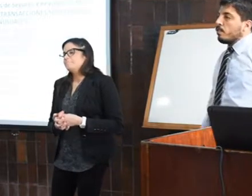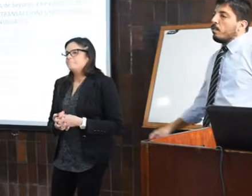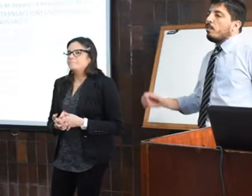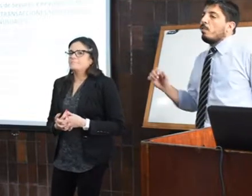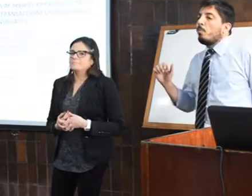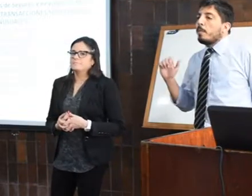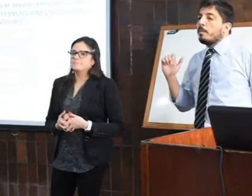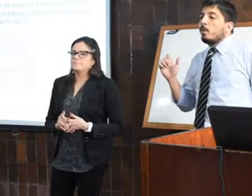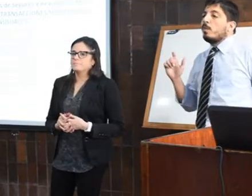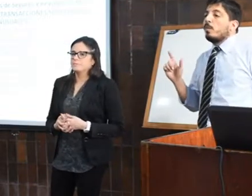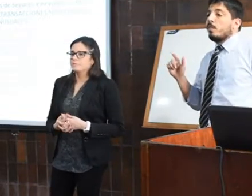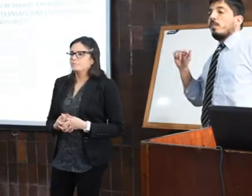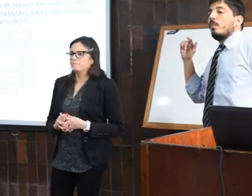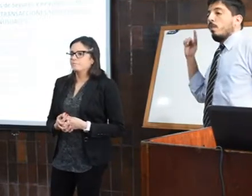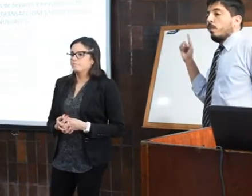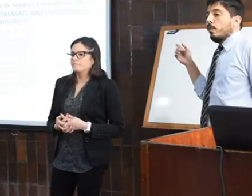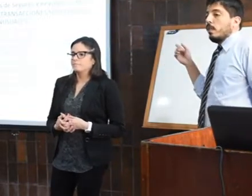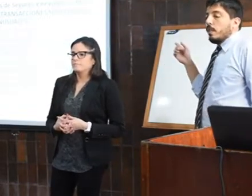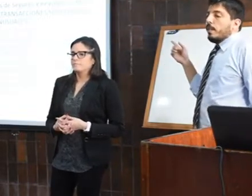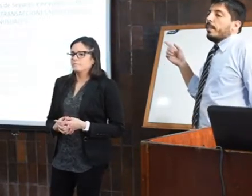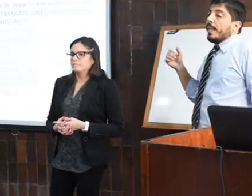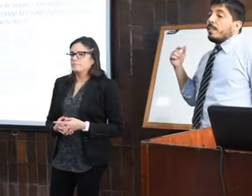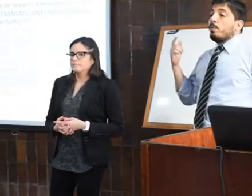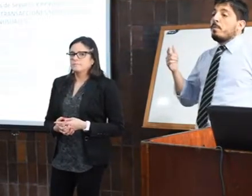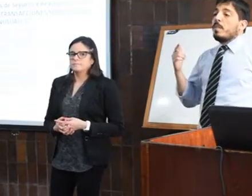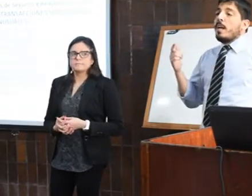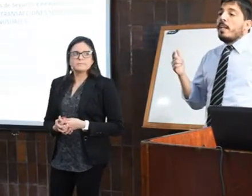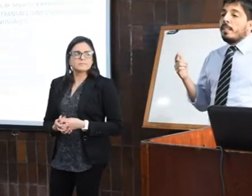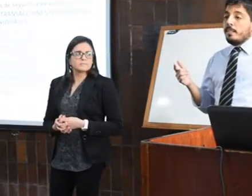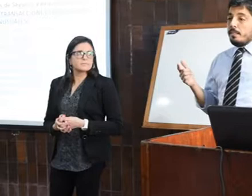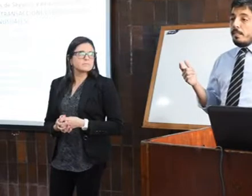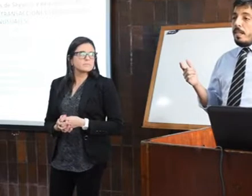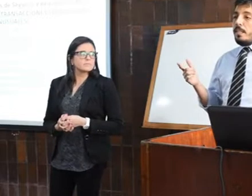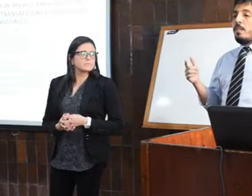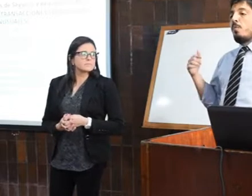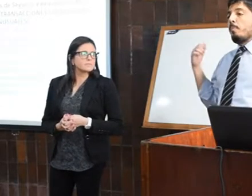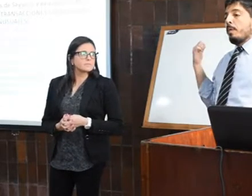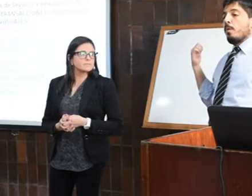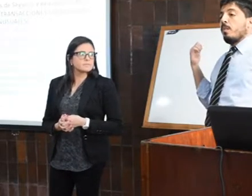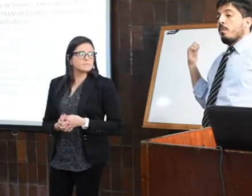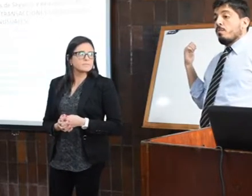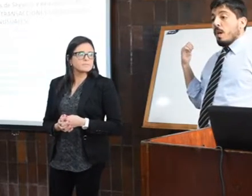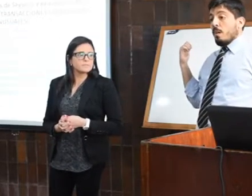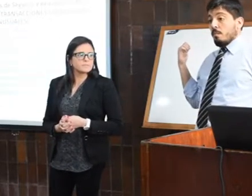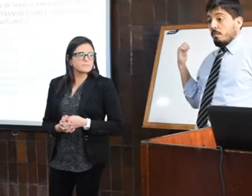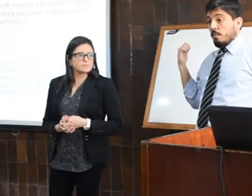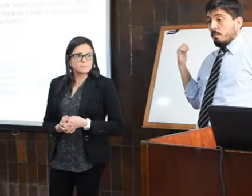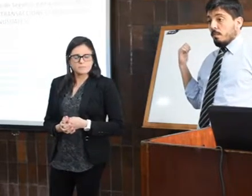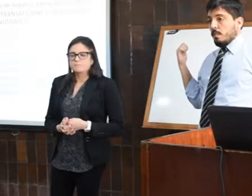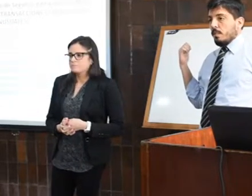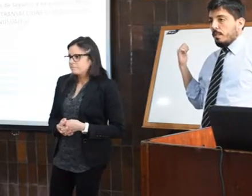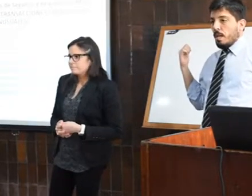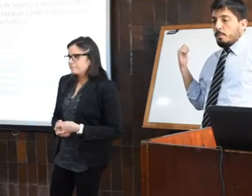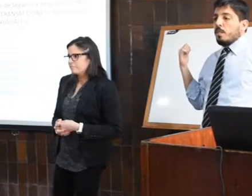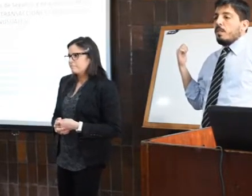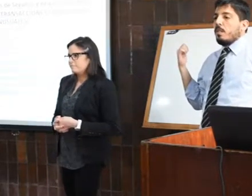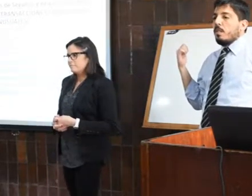no cumplimos con que aseguramos a alguien y no cumplimos con denunciarlo